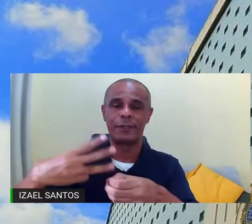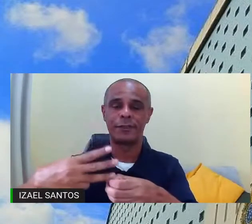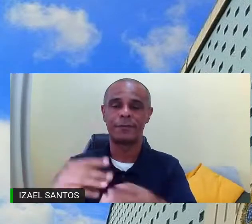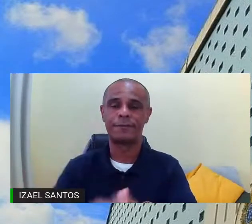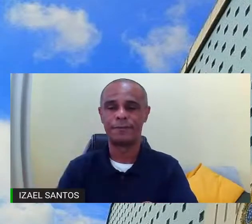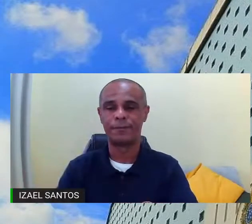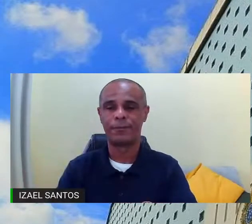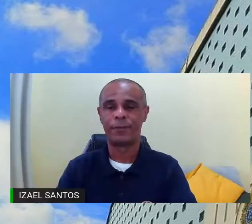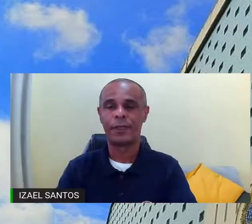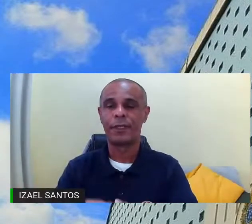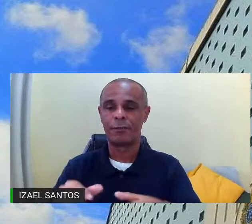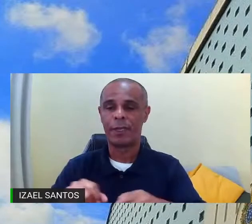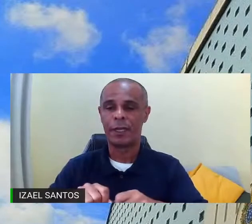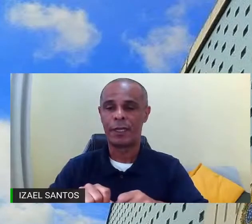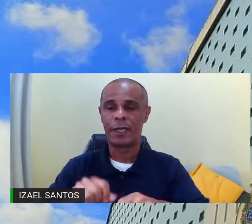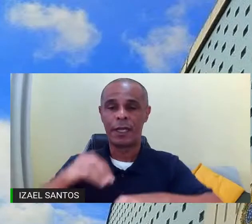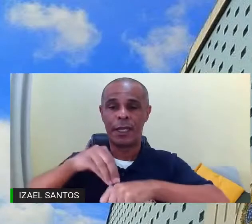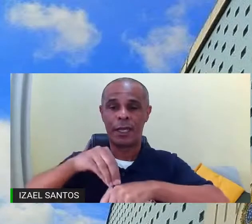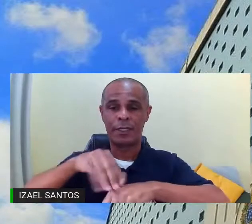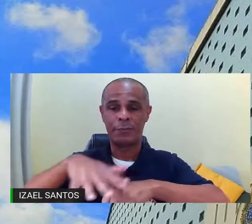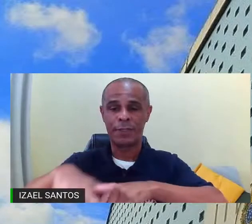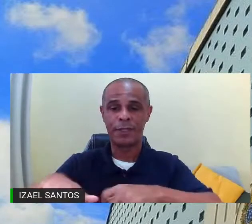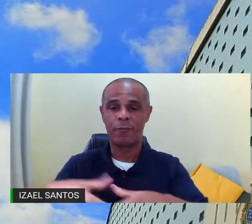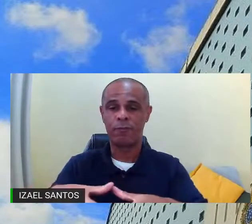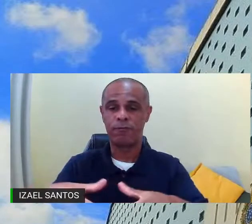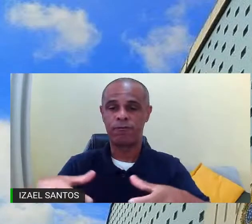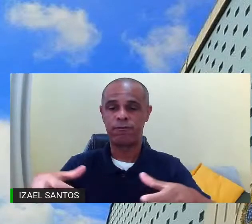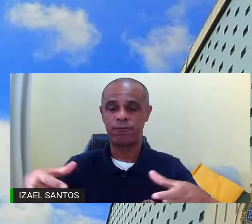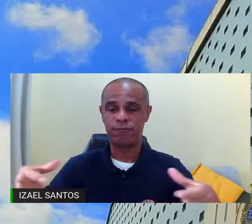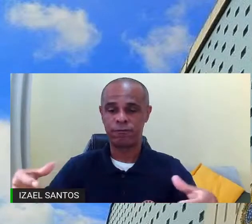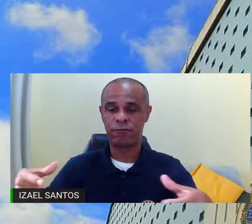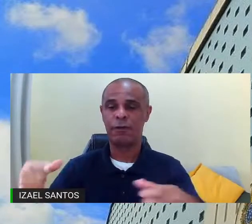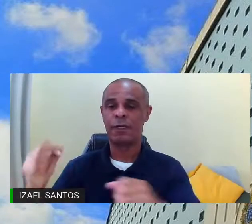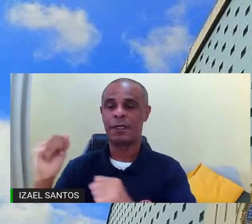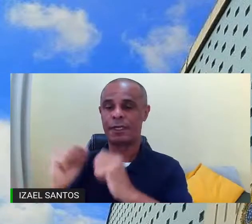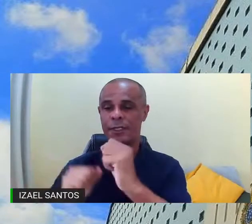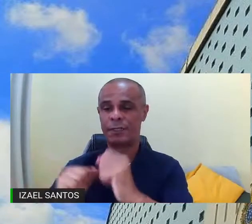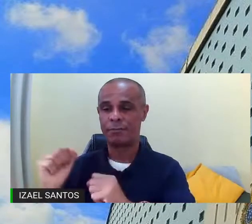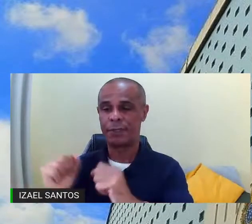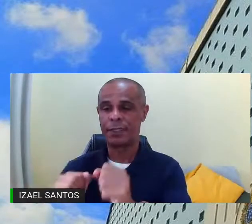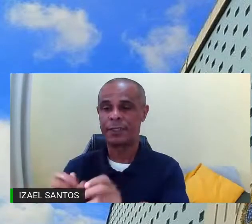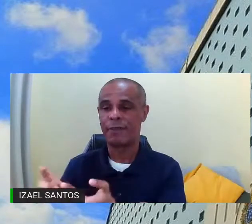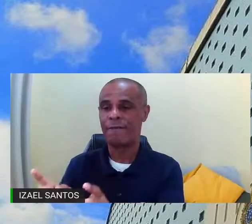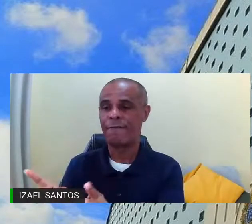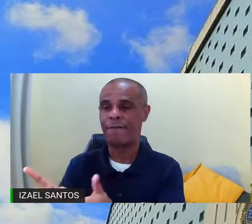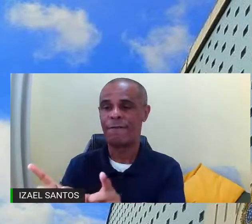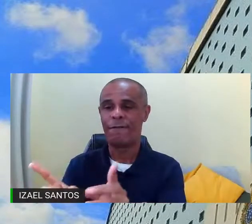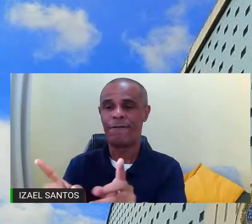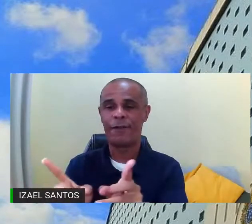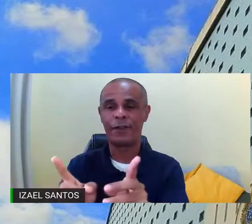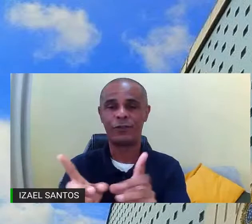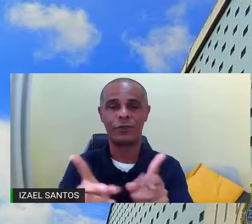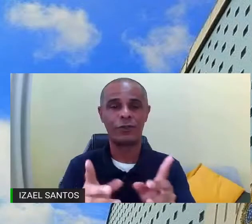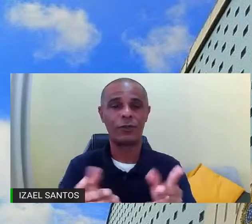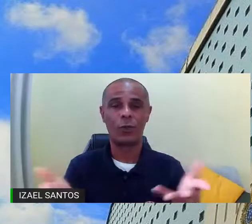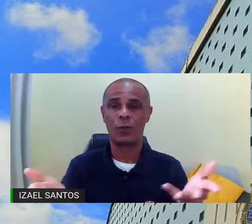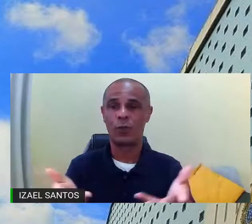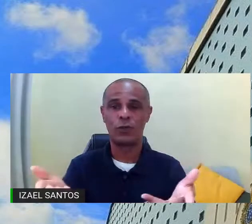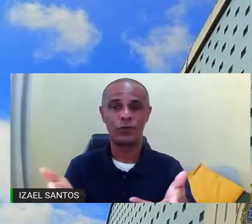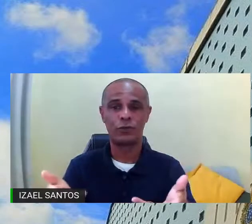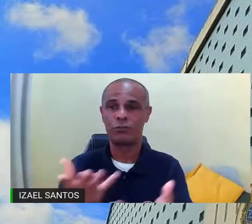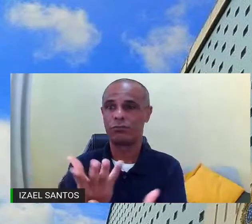a expansão da privatização das grandes empresas, estão vendendo tudo, tudo está sendo vendido, não tenho nem que